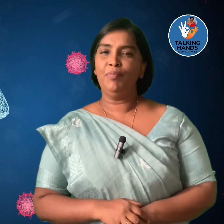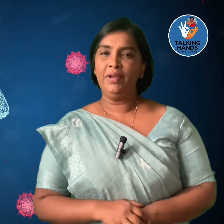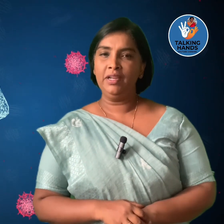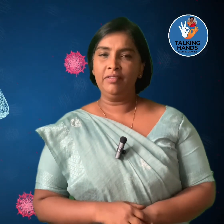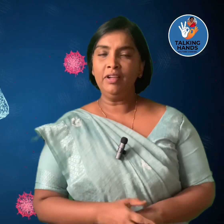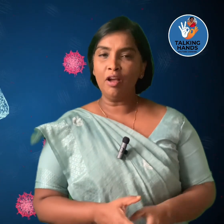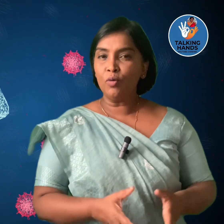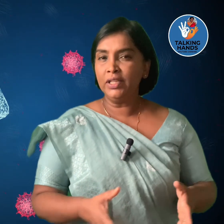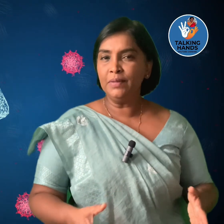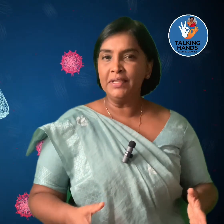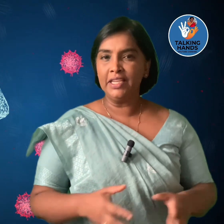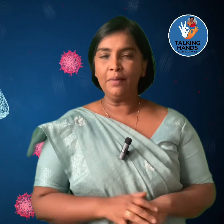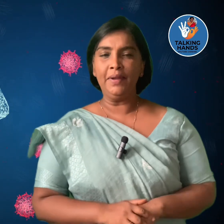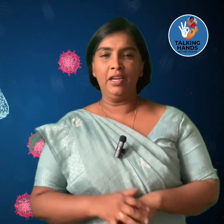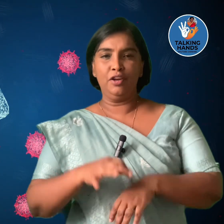පෙන්නන්න ඕන. කකුල ඉදිමිච්ච එක පෙන්නන්න ඕන.